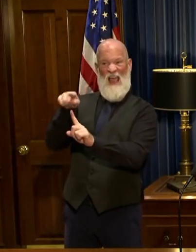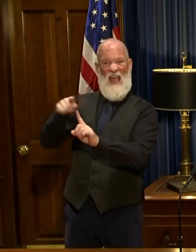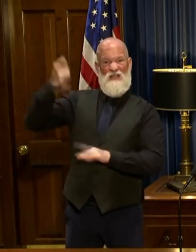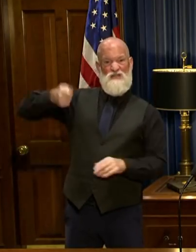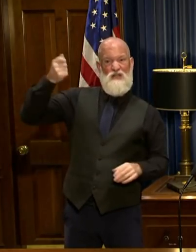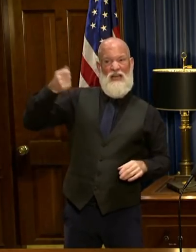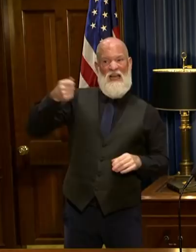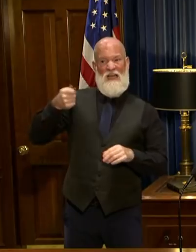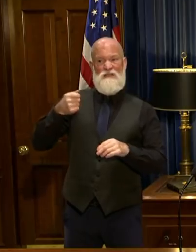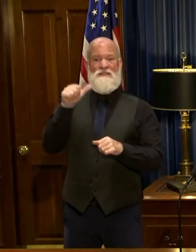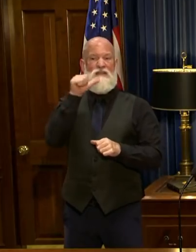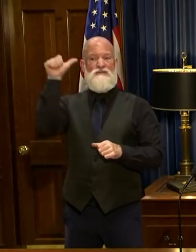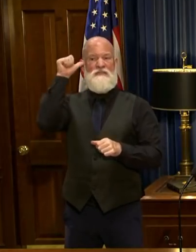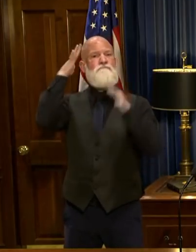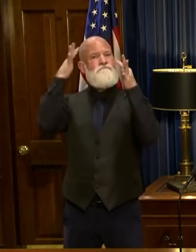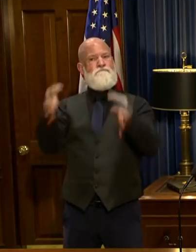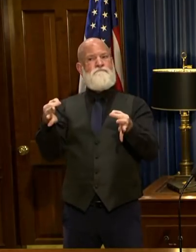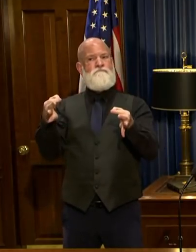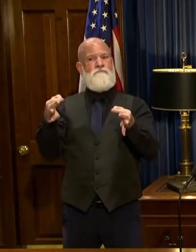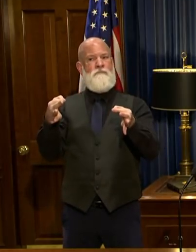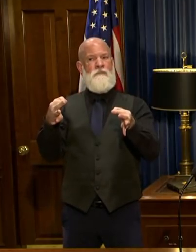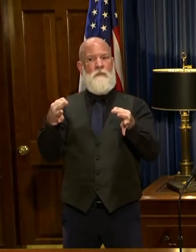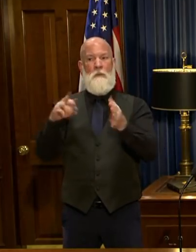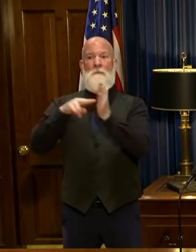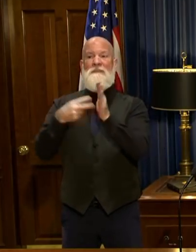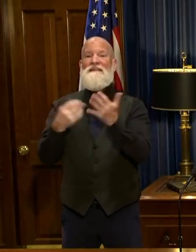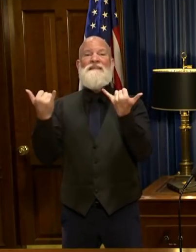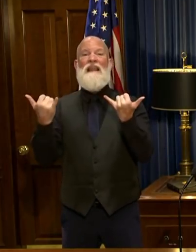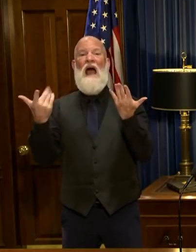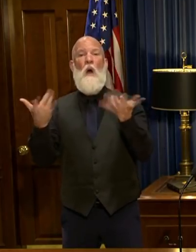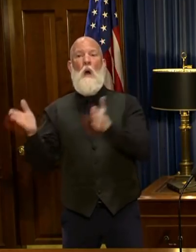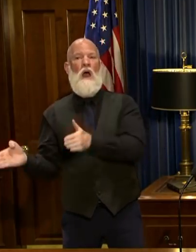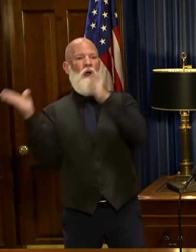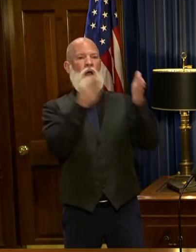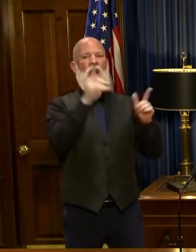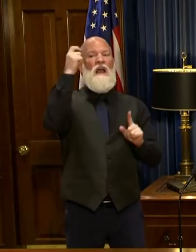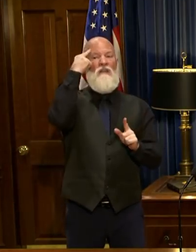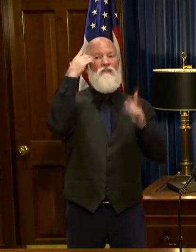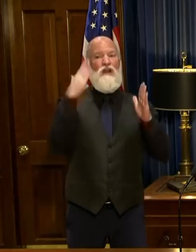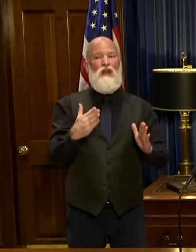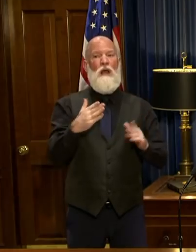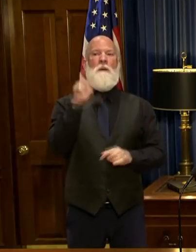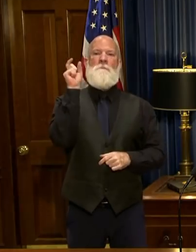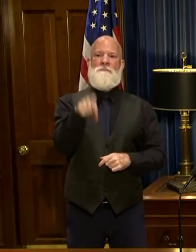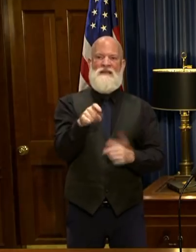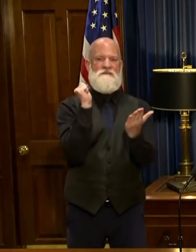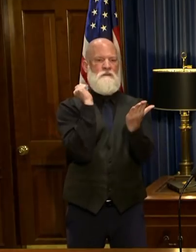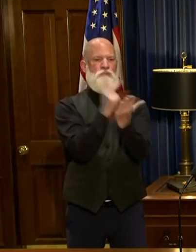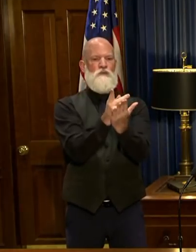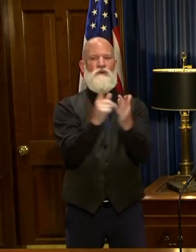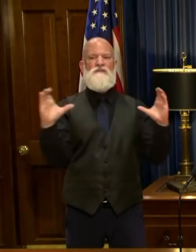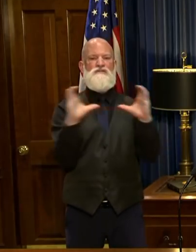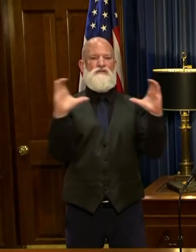étudier d'autres voies juridiques pour un recomptage distincts s'ils le souhaitent reclus dans la maison blanche donald trump est accusé de profiter de sa position